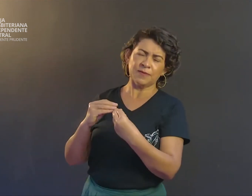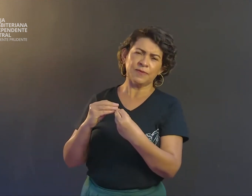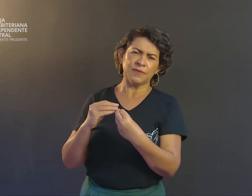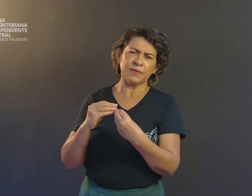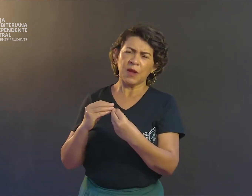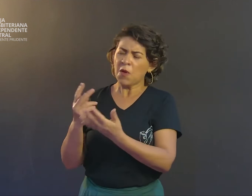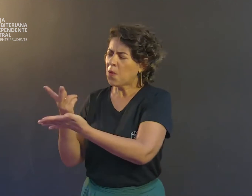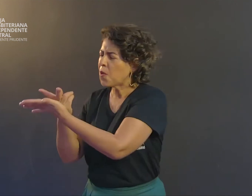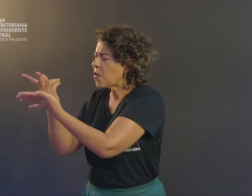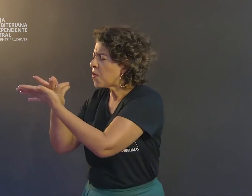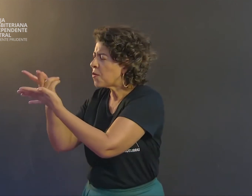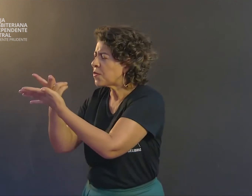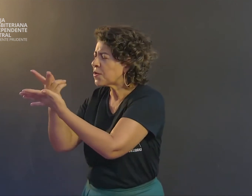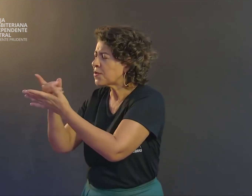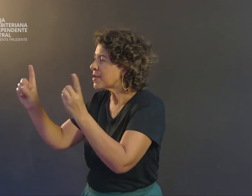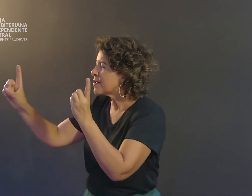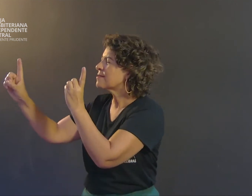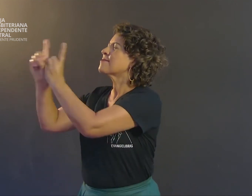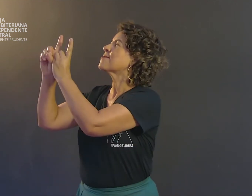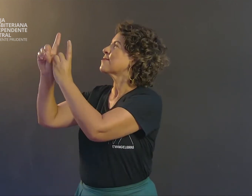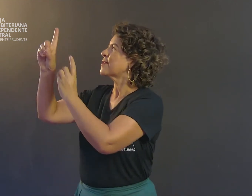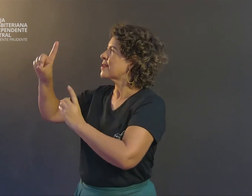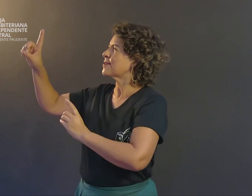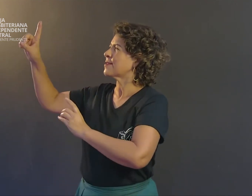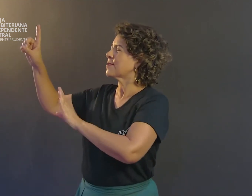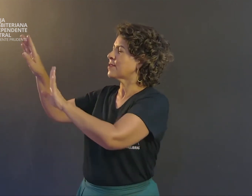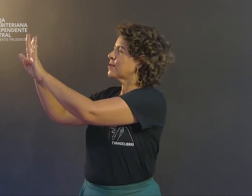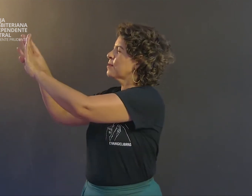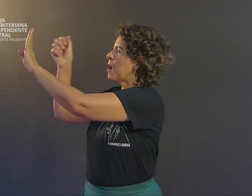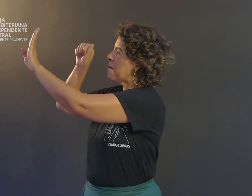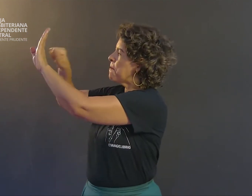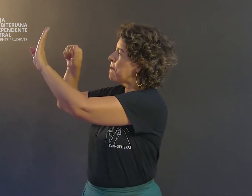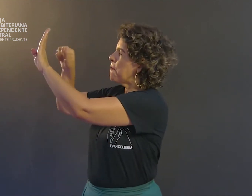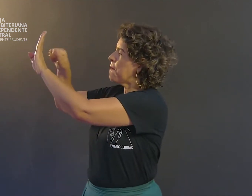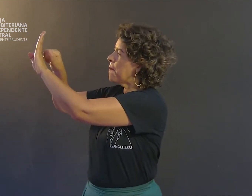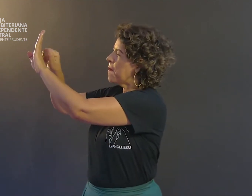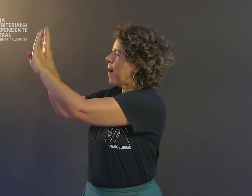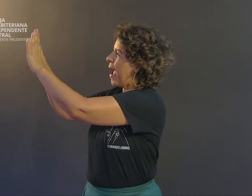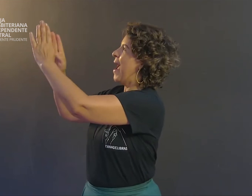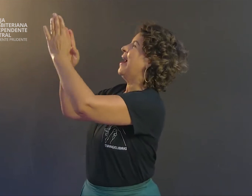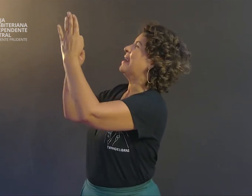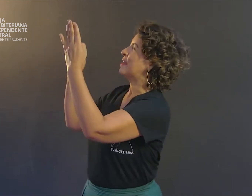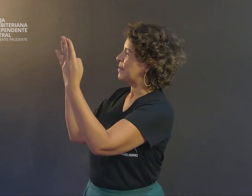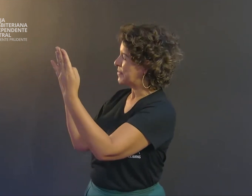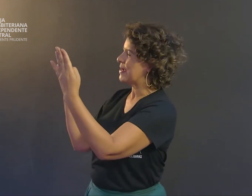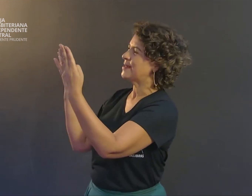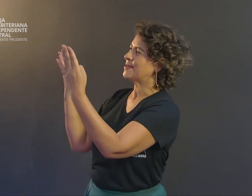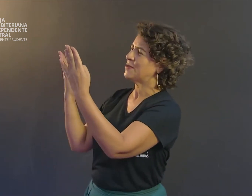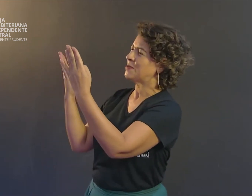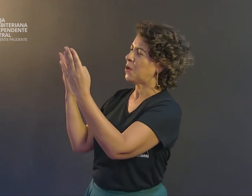Busquem e os encontrarão. Batam a porta, lhes será aberta. Pois todo o que